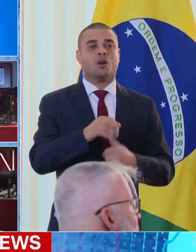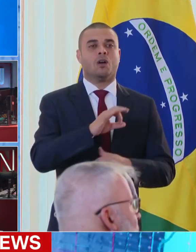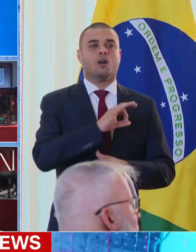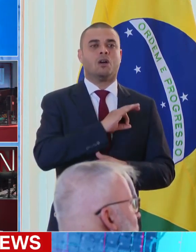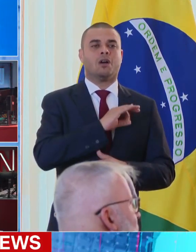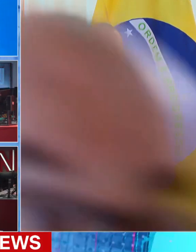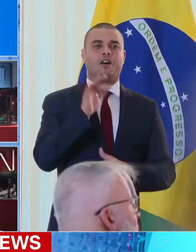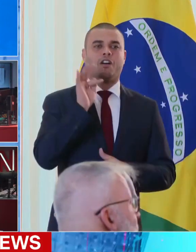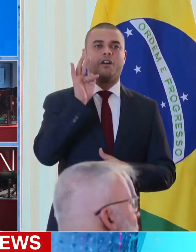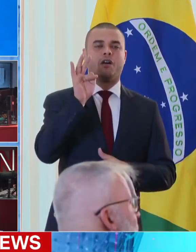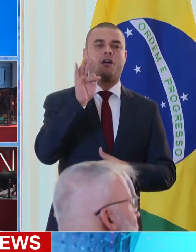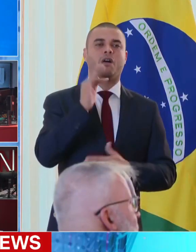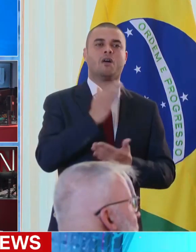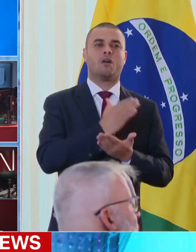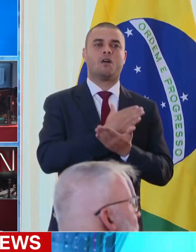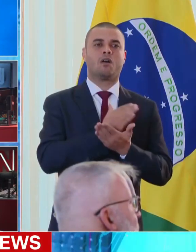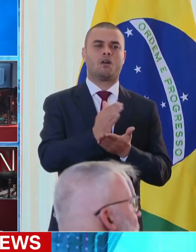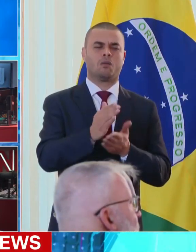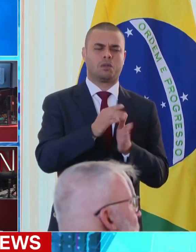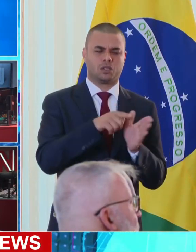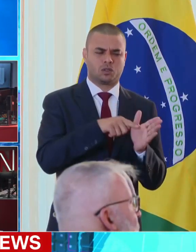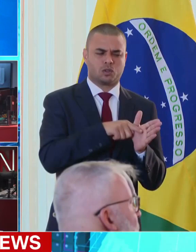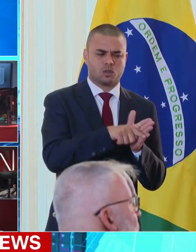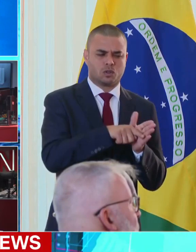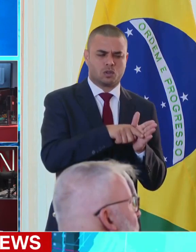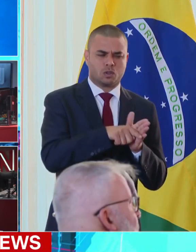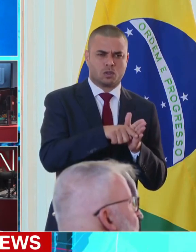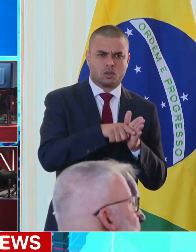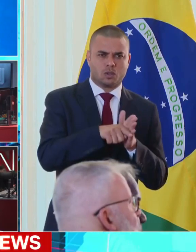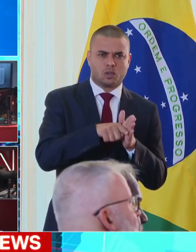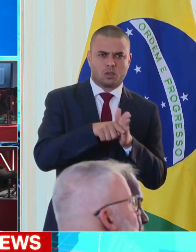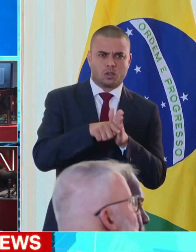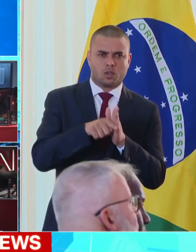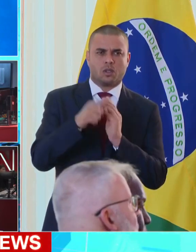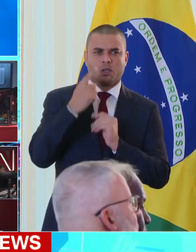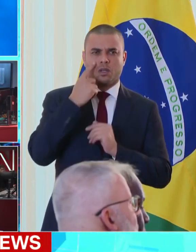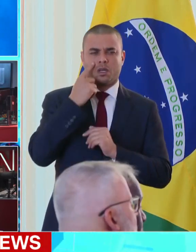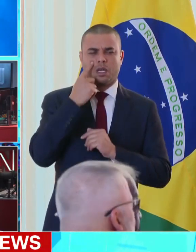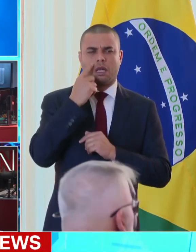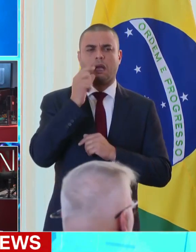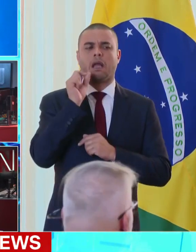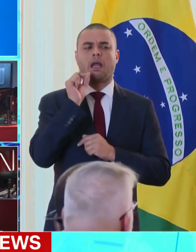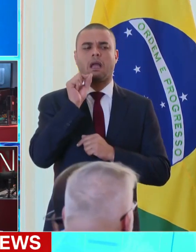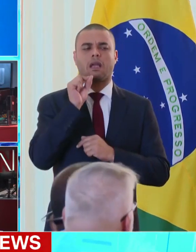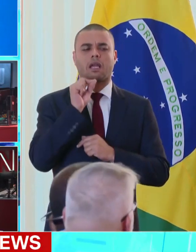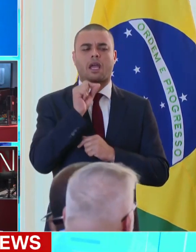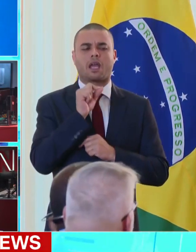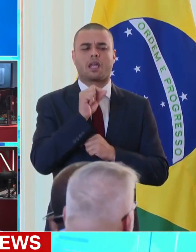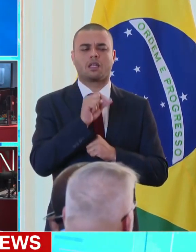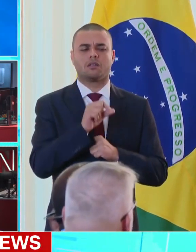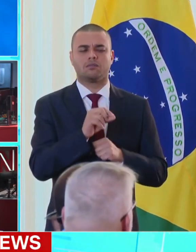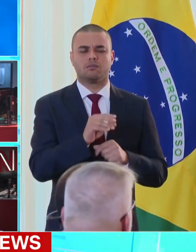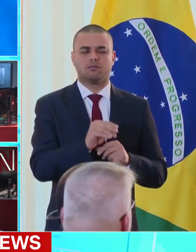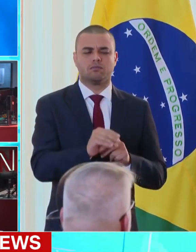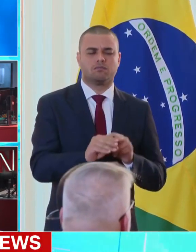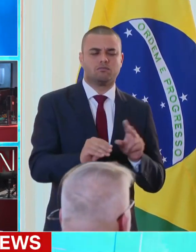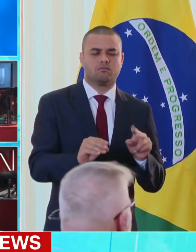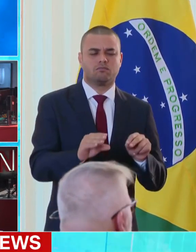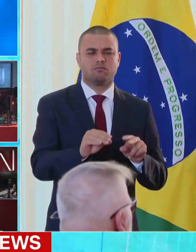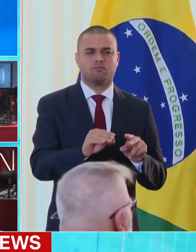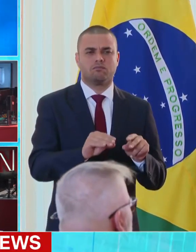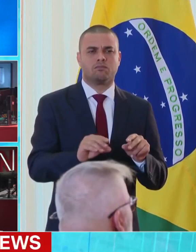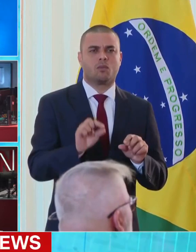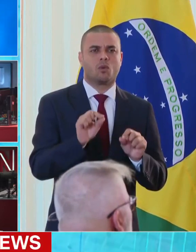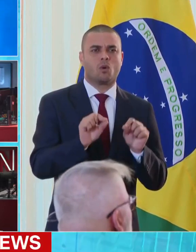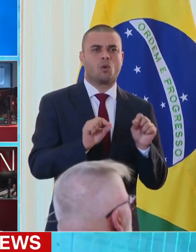uma coleção de momentos dessa fala aos embaixadores o documento tá me fala sobre as vezes em que o presidente distorcer informações